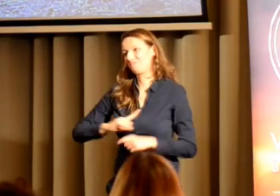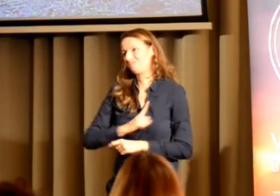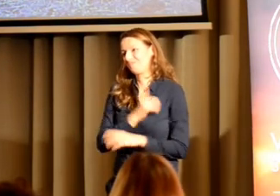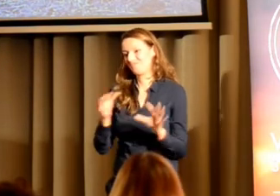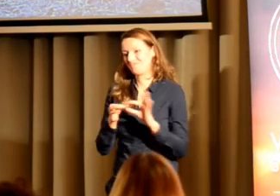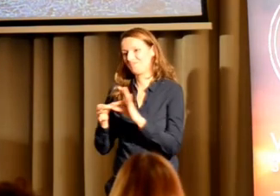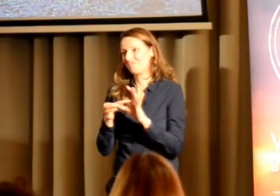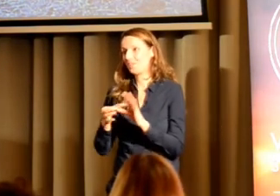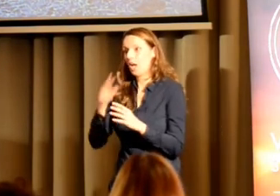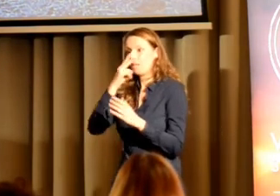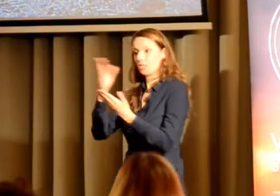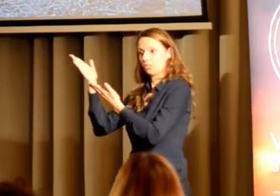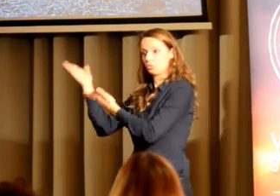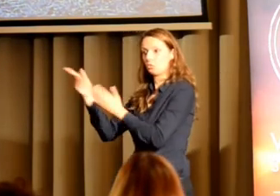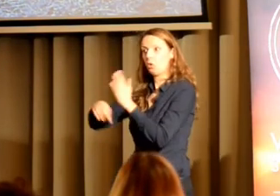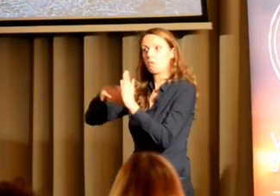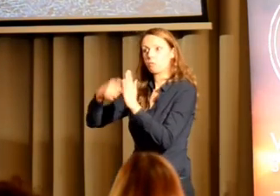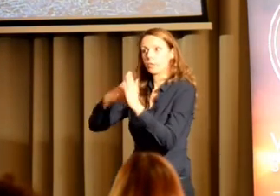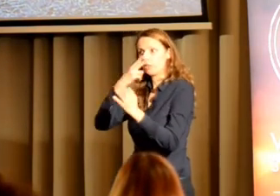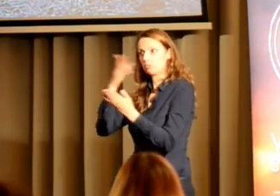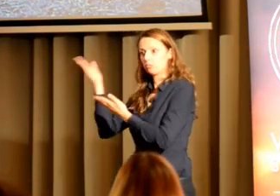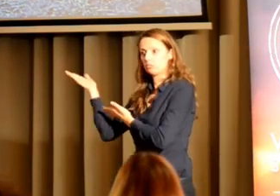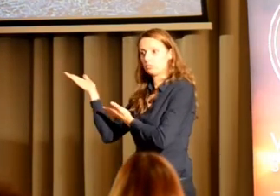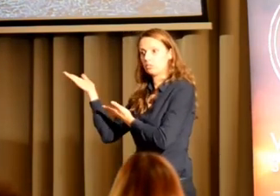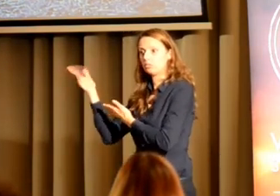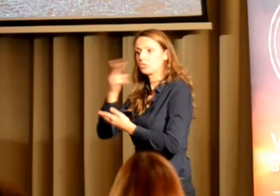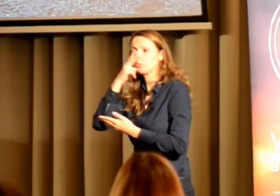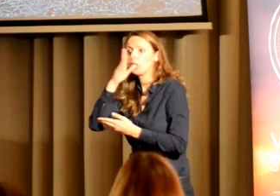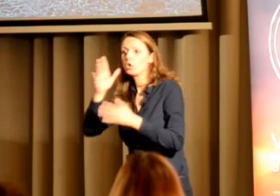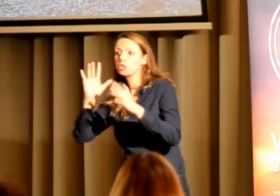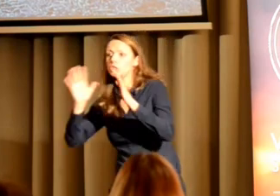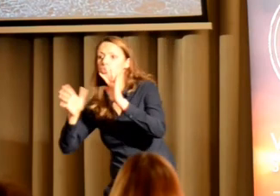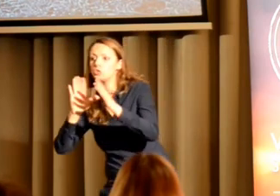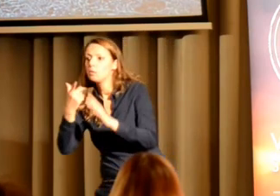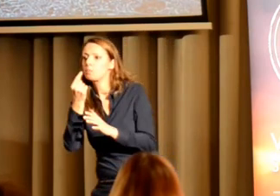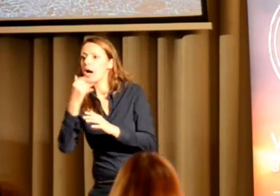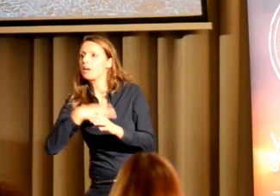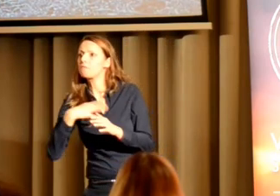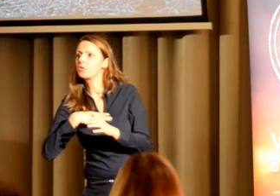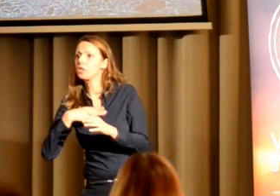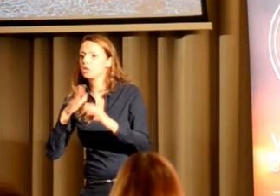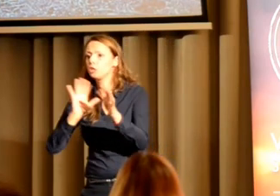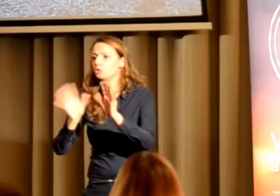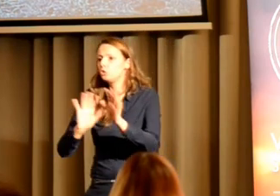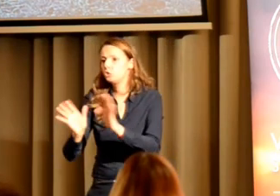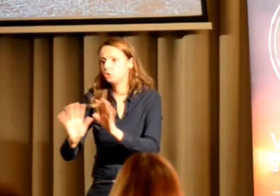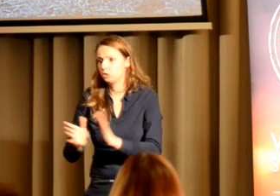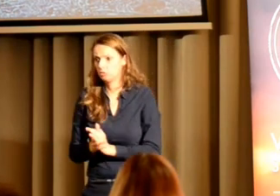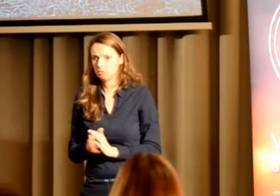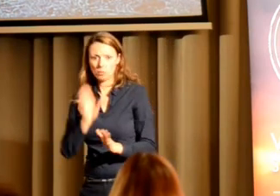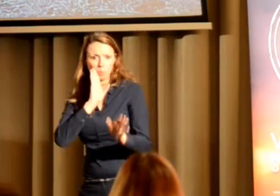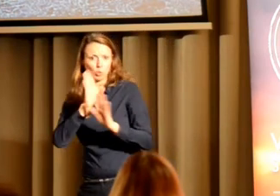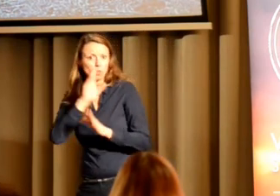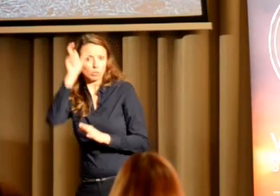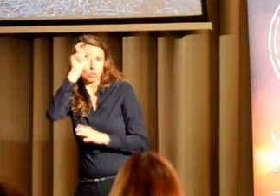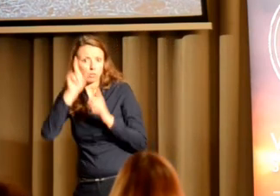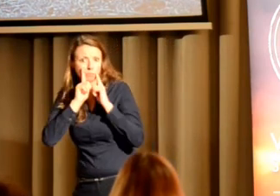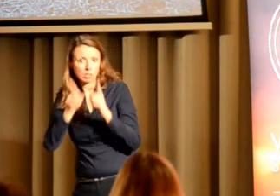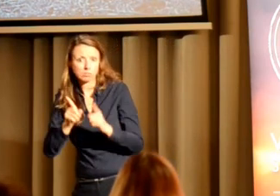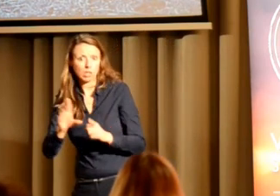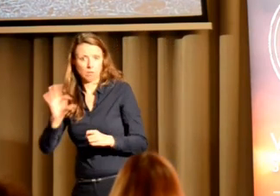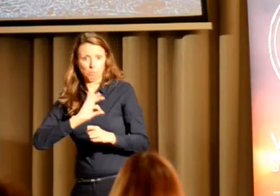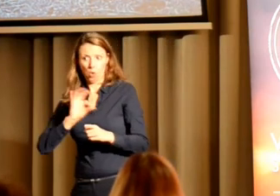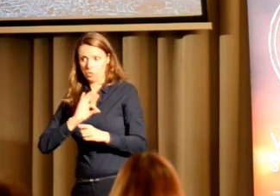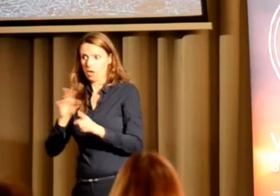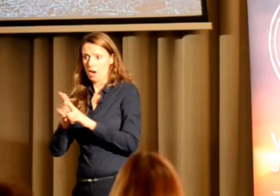Ale zobaczcie, jak wygląda ta czułość w parze wilków. No podobnie jak u nas, tak? Znaczy moja